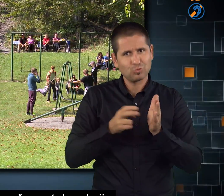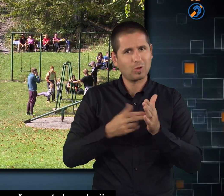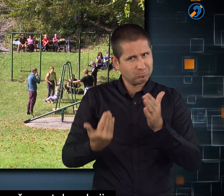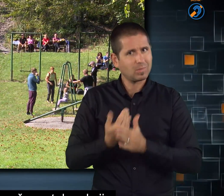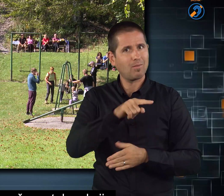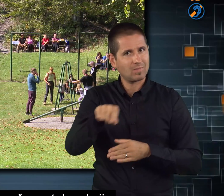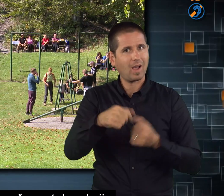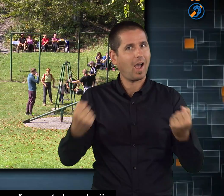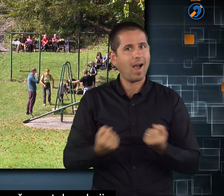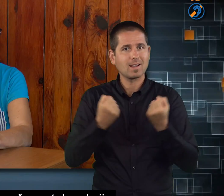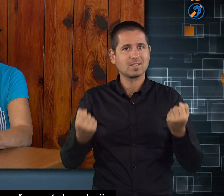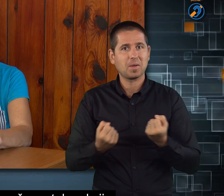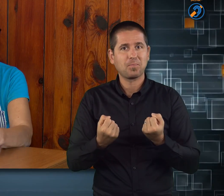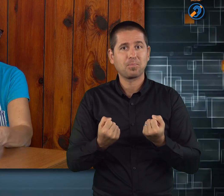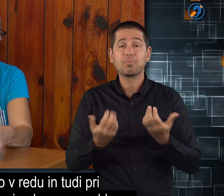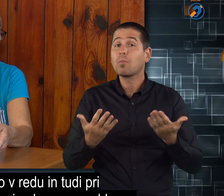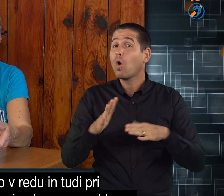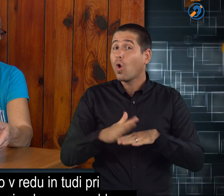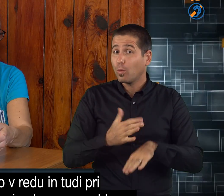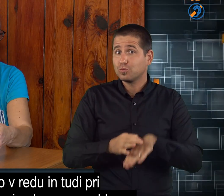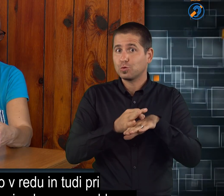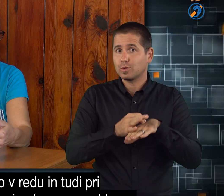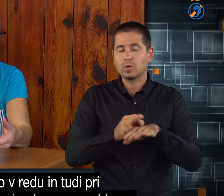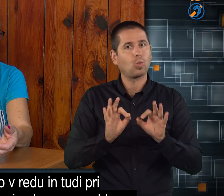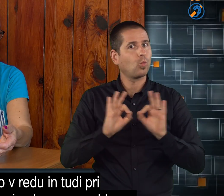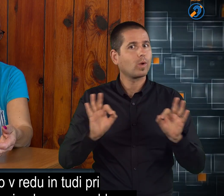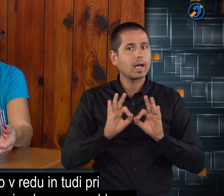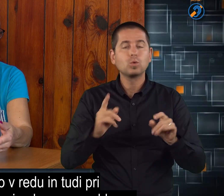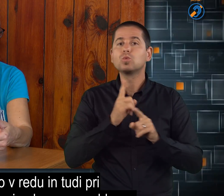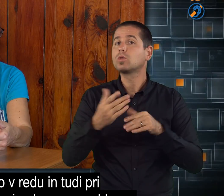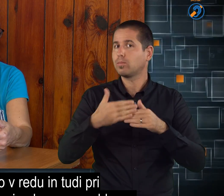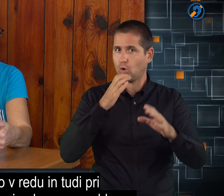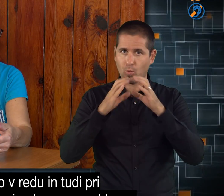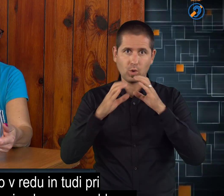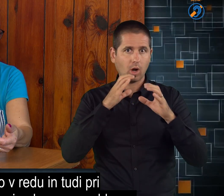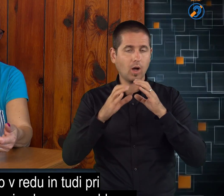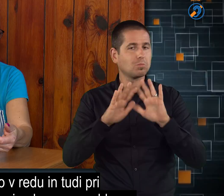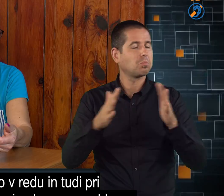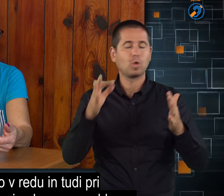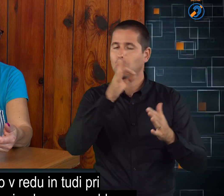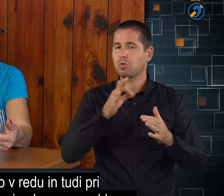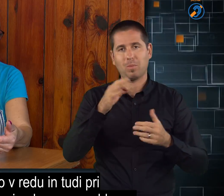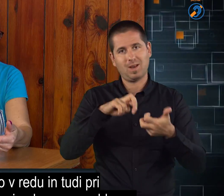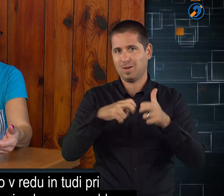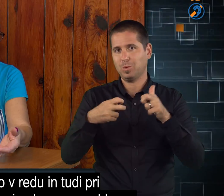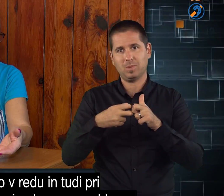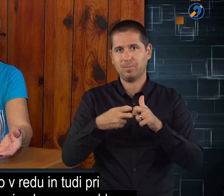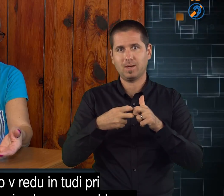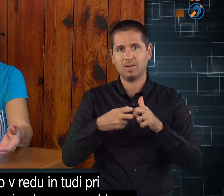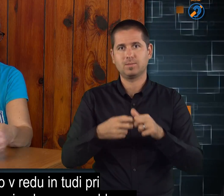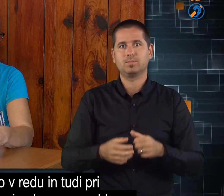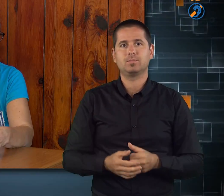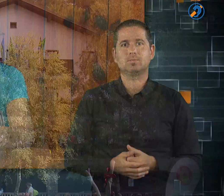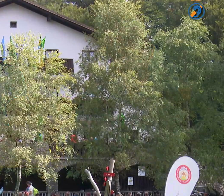Absolutno sem še za take akcije. Ne, občutki so v redu. In tudi pri komunikaciji ni nobenega